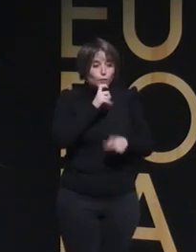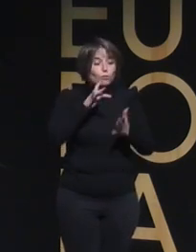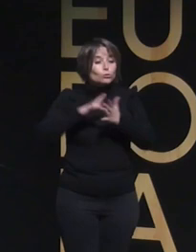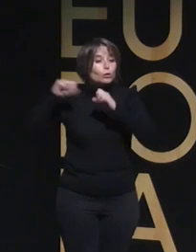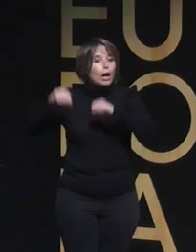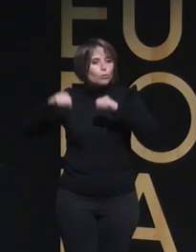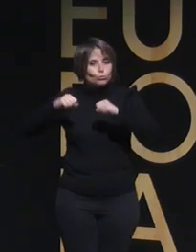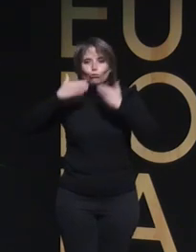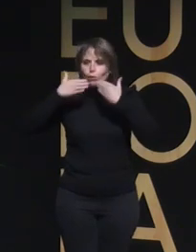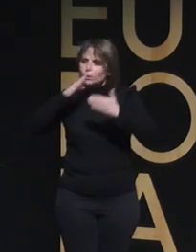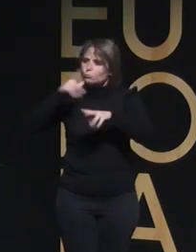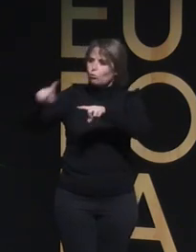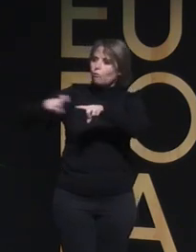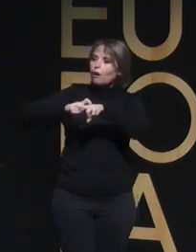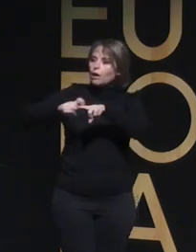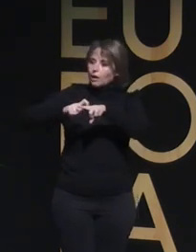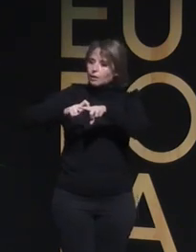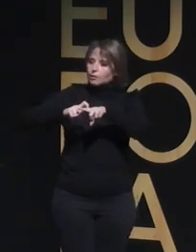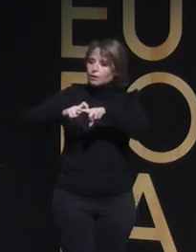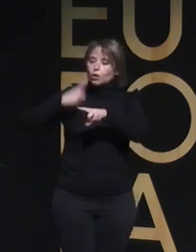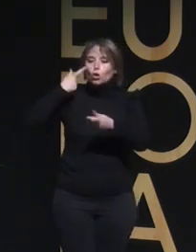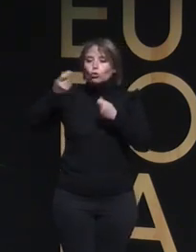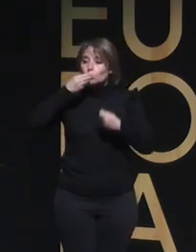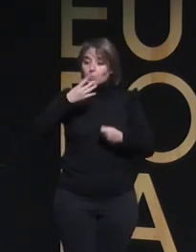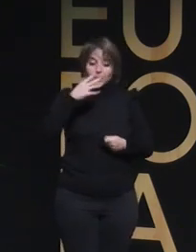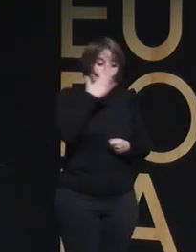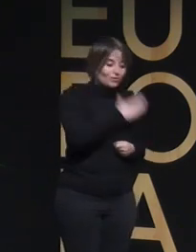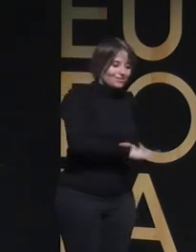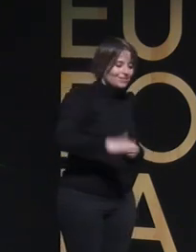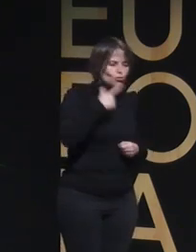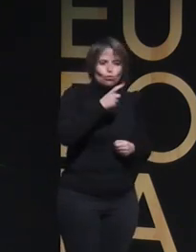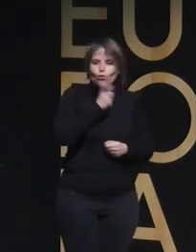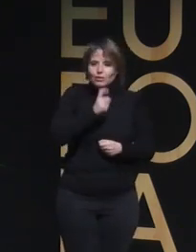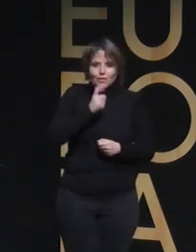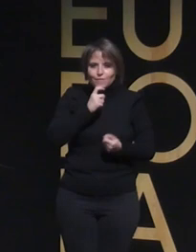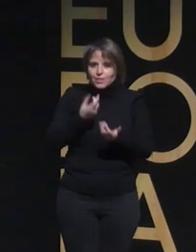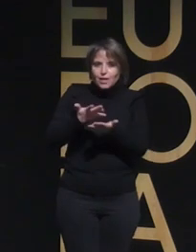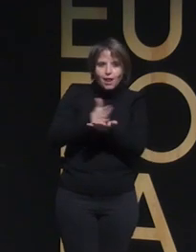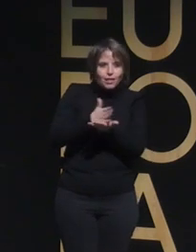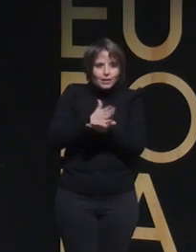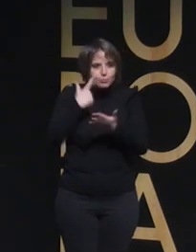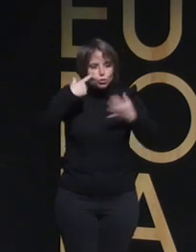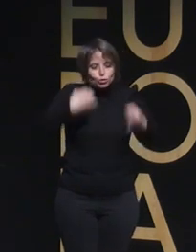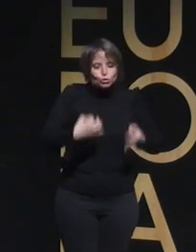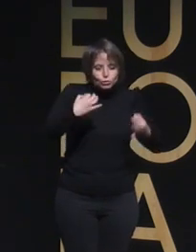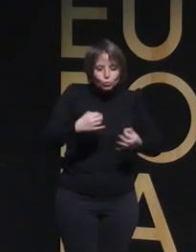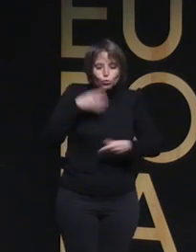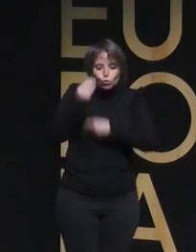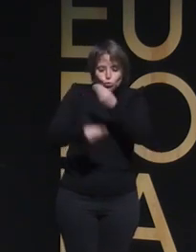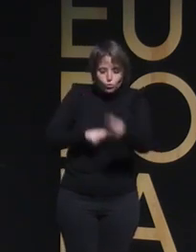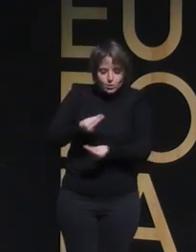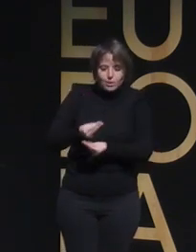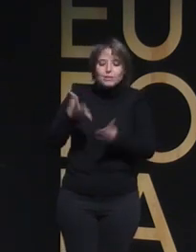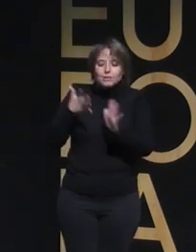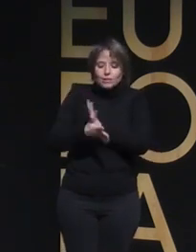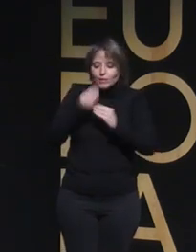agradece. Porque tiene un carácter que lo va a manejar muy bien. Pero cuando es niño, es muy difícil transitar. Porque tienes que estar muy seguro que lo que estás haciendo es algo que le